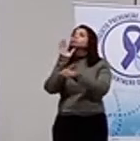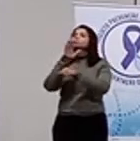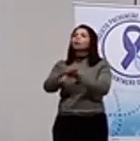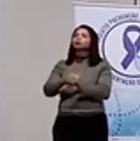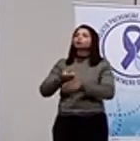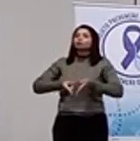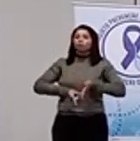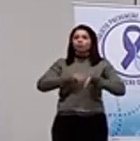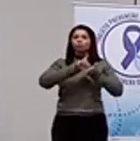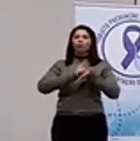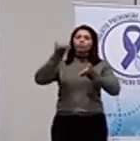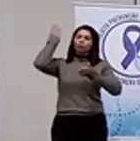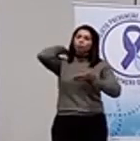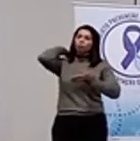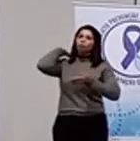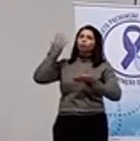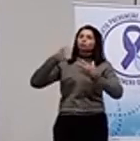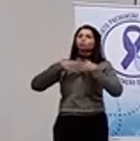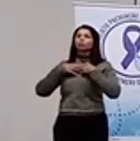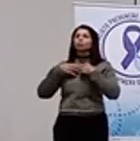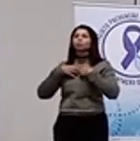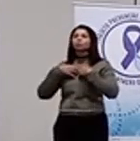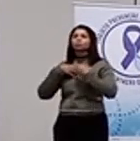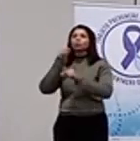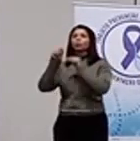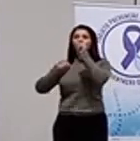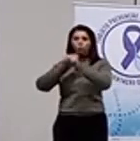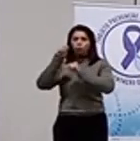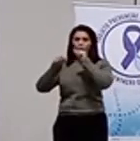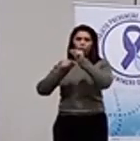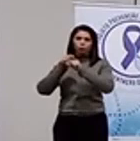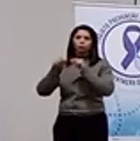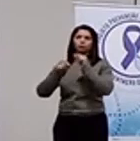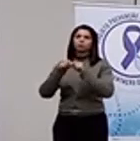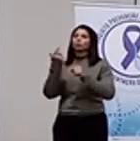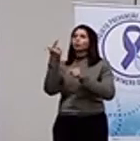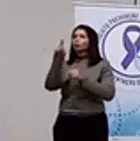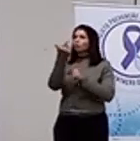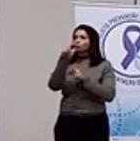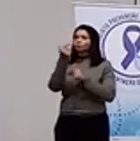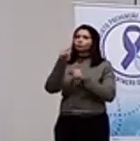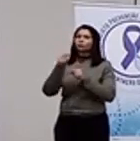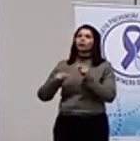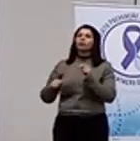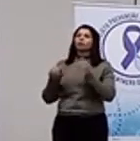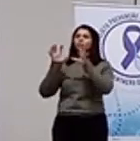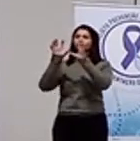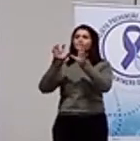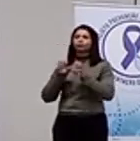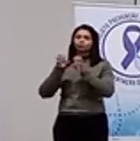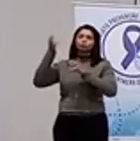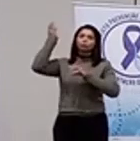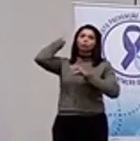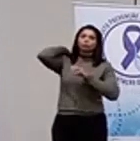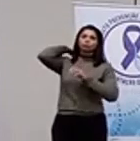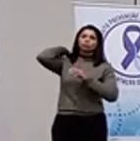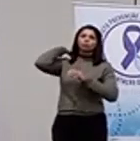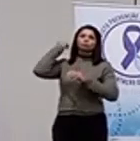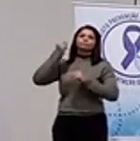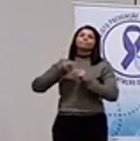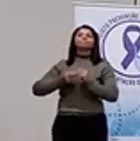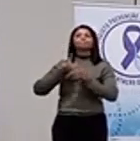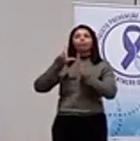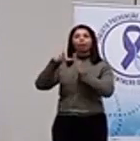Coisa que você não encontra, por exemplo, para outras causas de fibrose pulmonar. Mas aí o problema é que se você fizer o diagnóstico muito tarde, a terapia já não vai ter